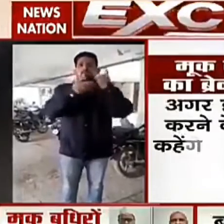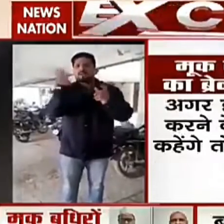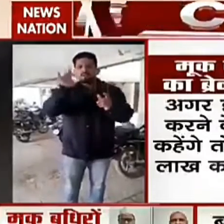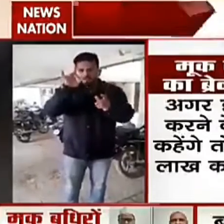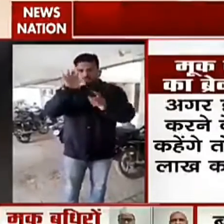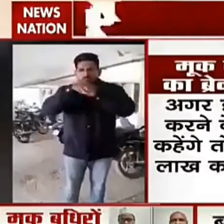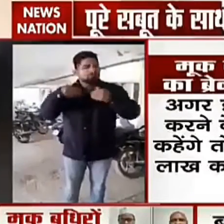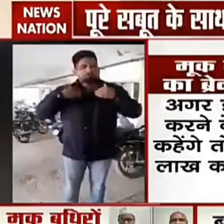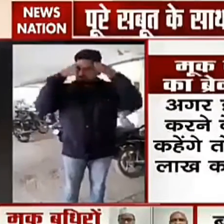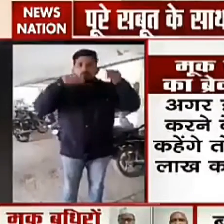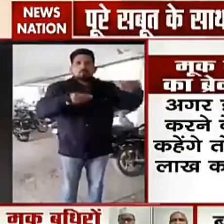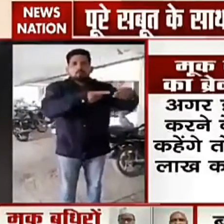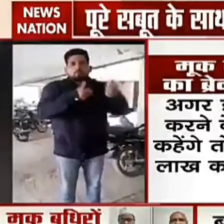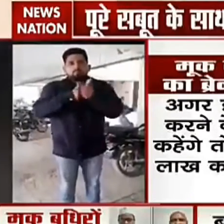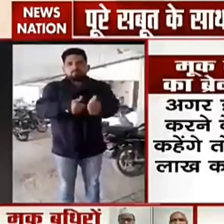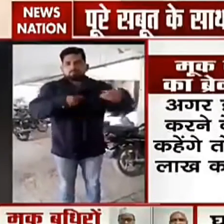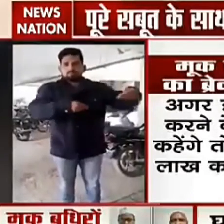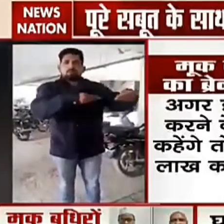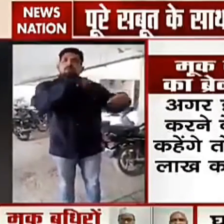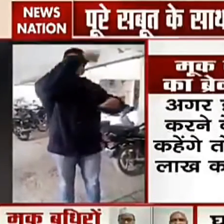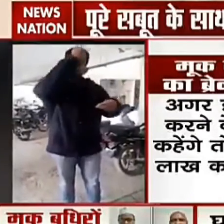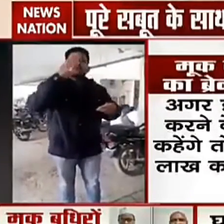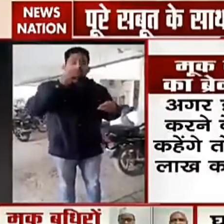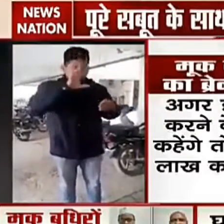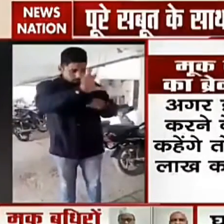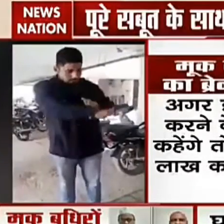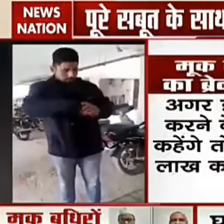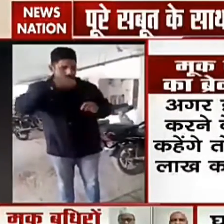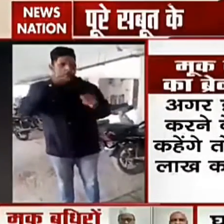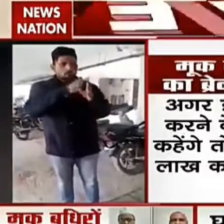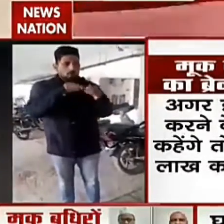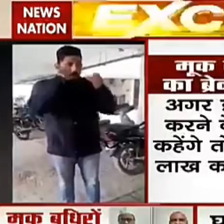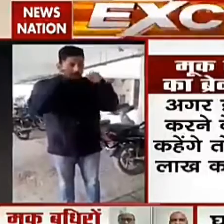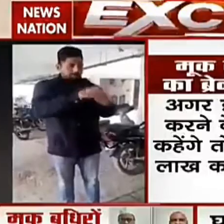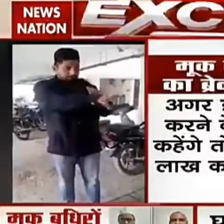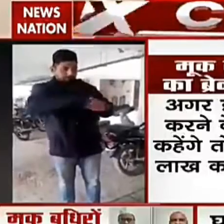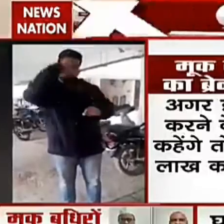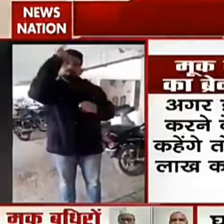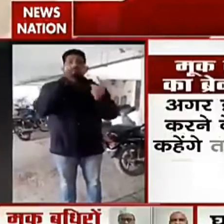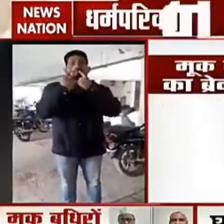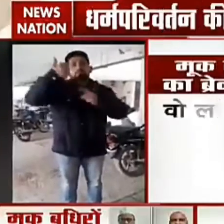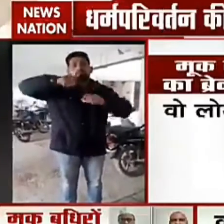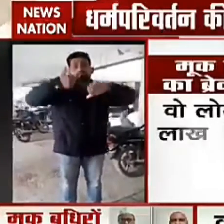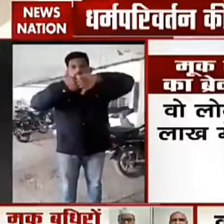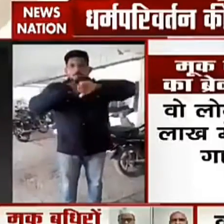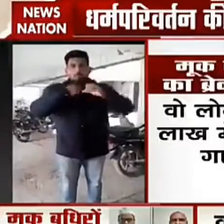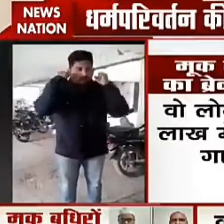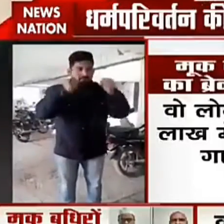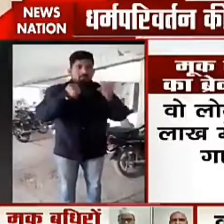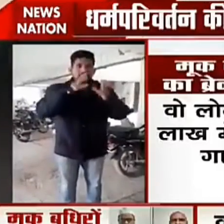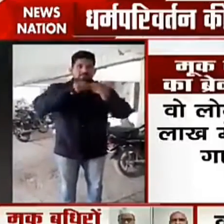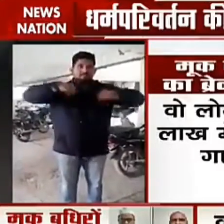क्या क्या रहा है, किस तरीके की साजिशों को अंजाम देने की कोशिश कर रहा है, क्या कुछ लालच दे रहा है। वीडियो एक बार फिर से प्ले करते हैं। प्रीति जी आप देख पा रही हैं इस